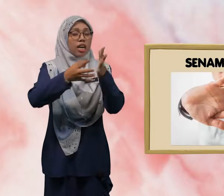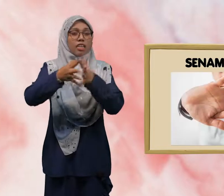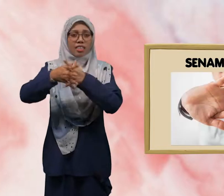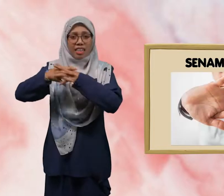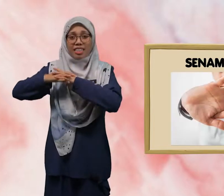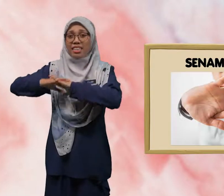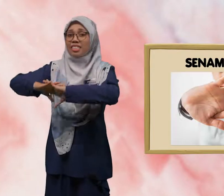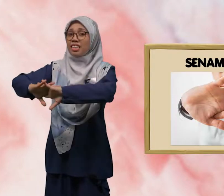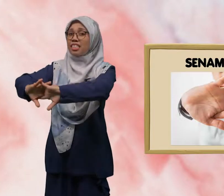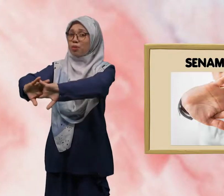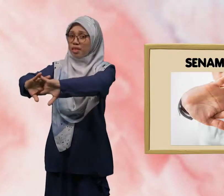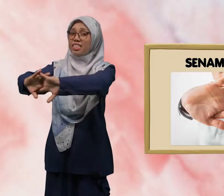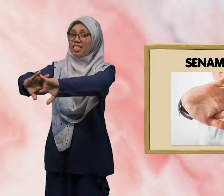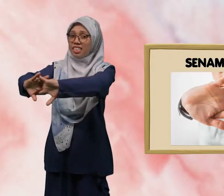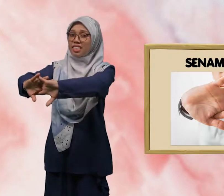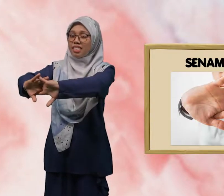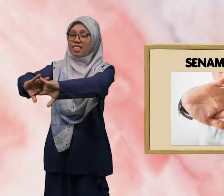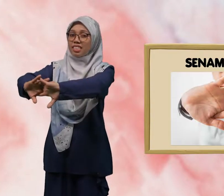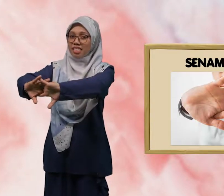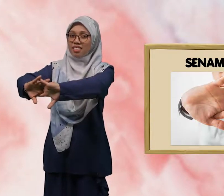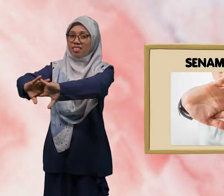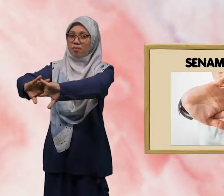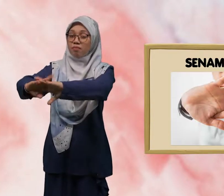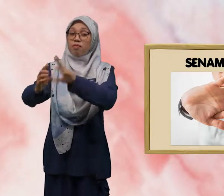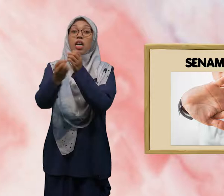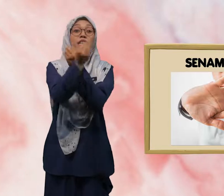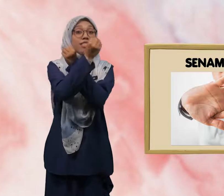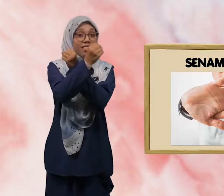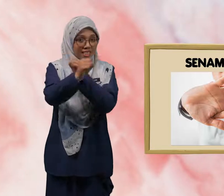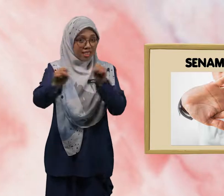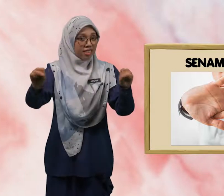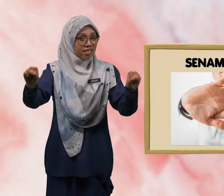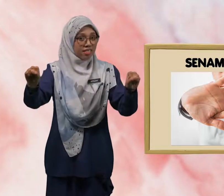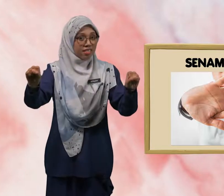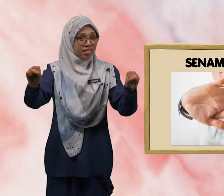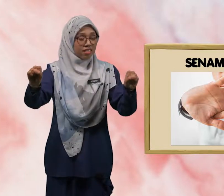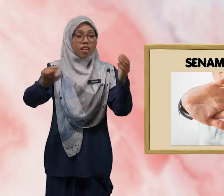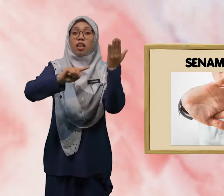meregangkan jari seperti ini seketika sedia Muller